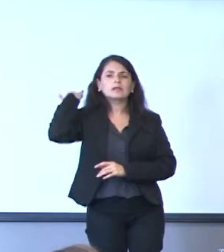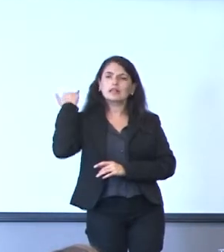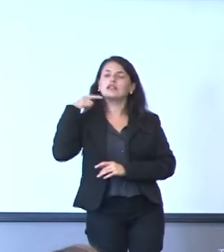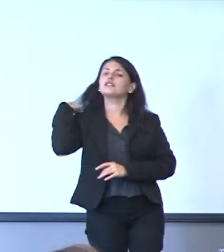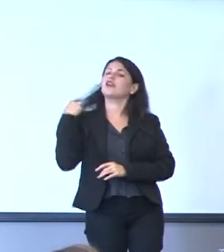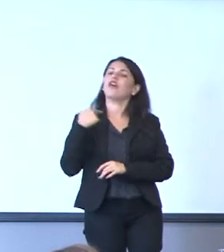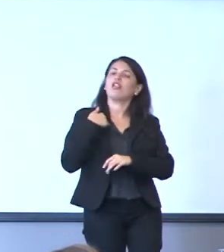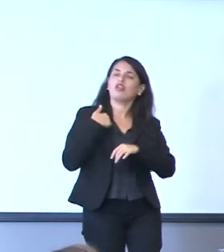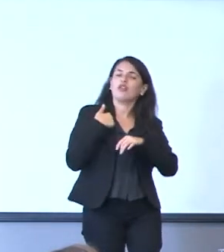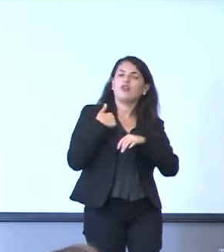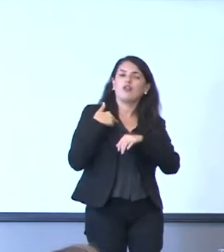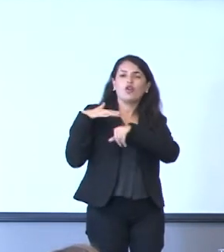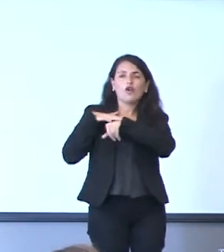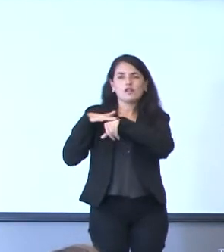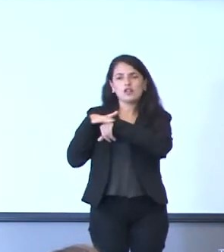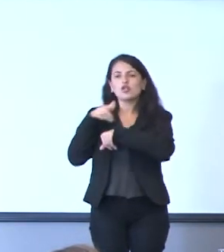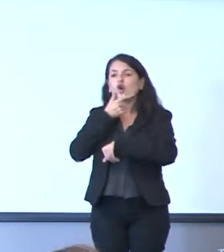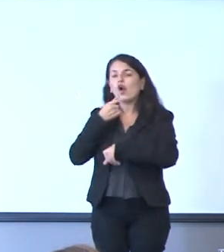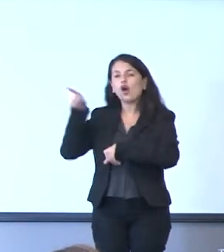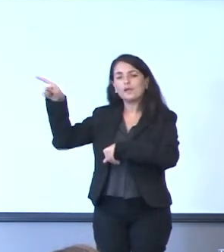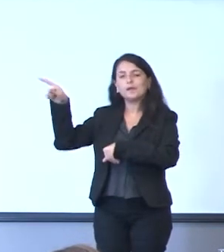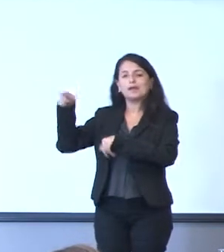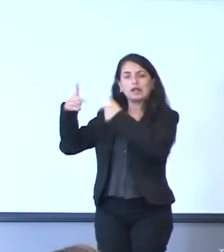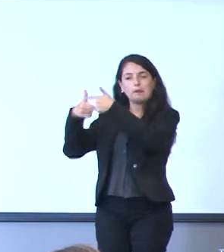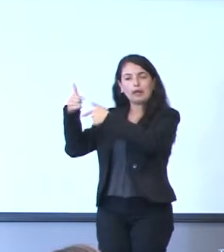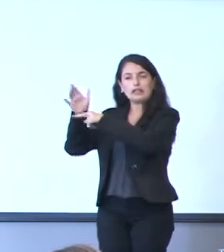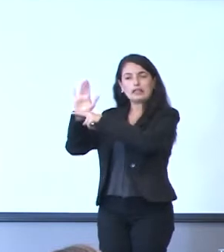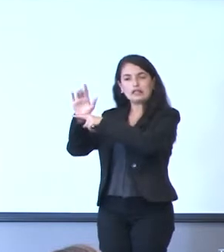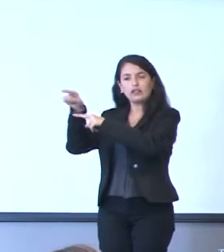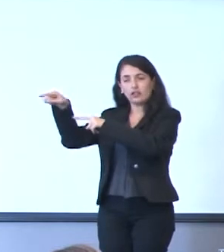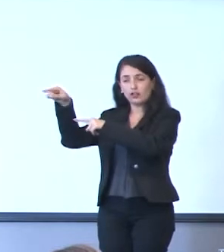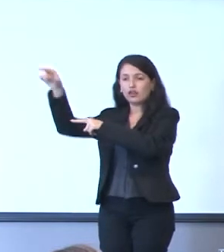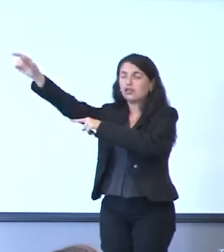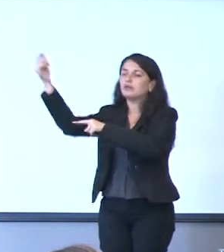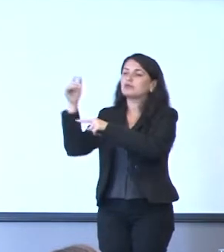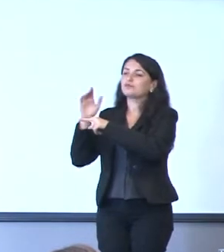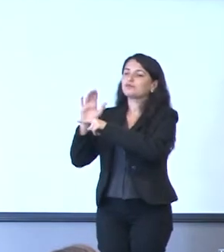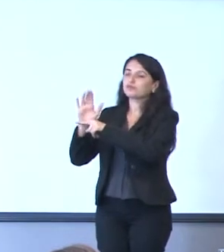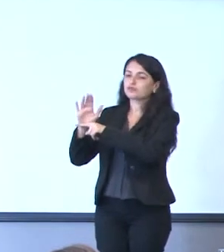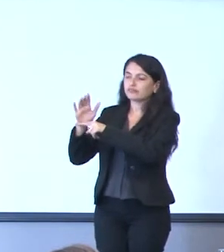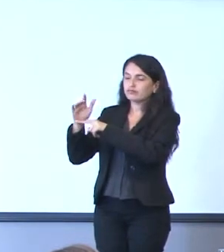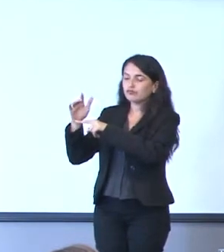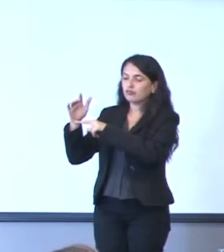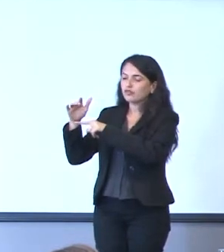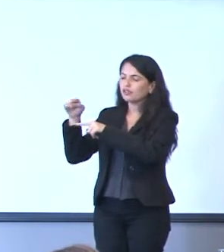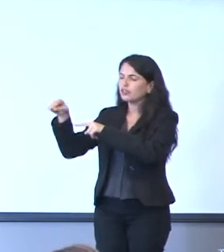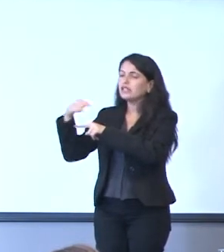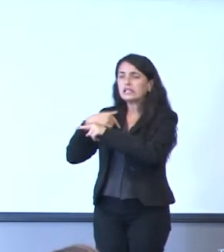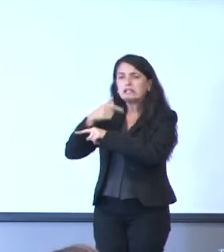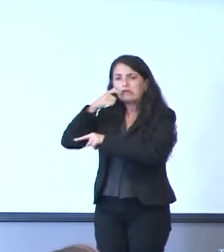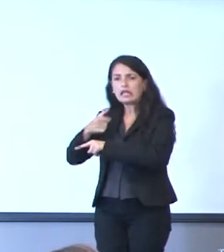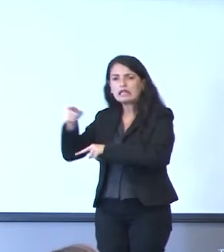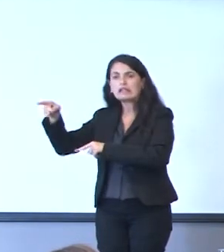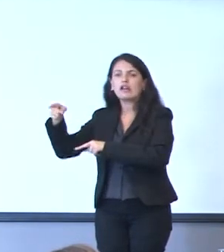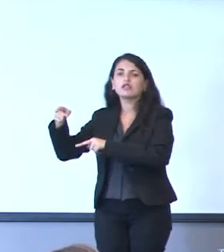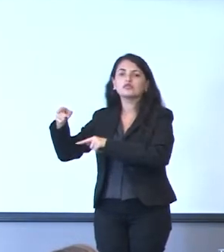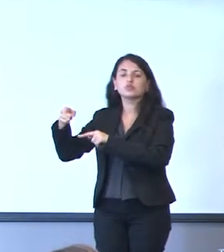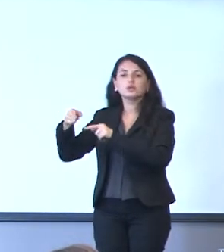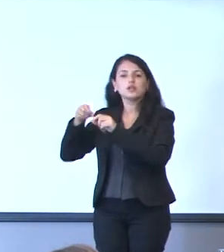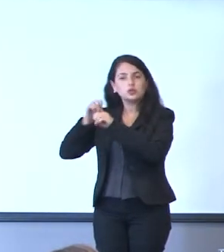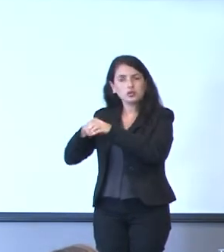com um cineasta muito interessado por educação inclusiva e ele me contou uma história que eu achei ótima.